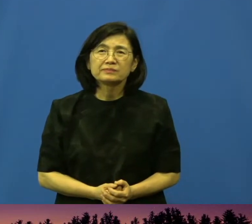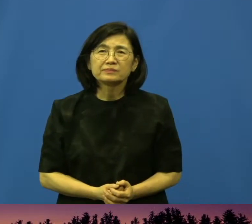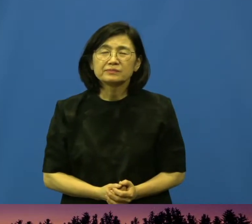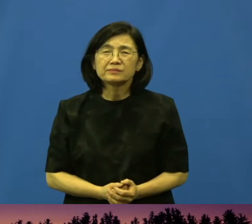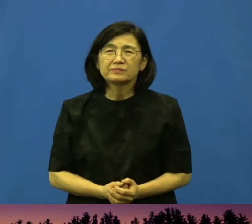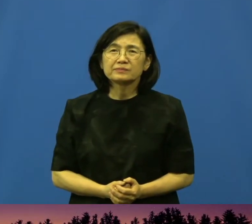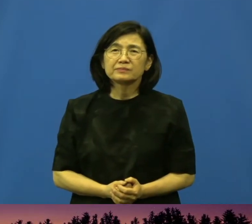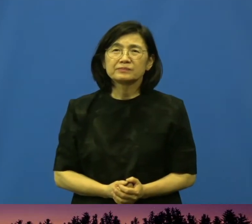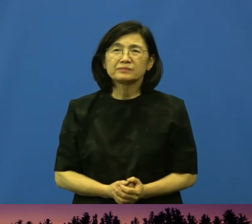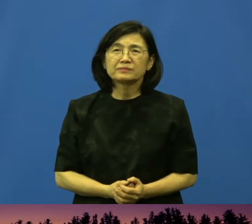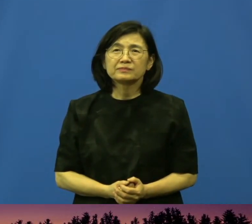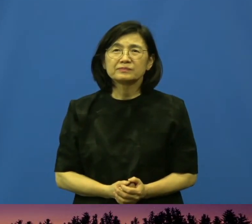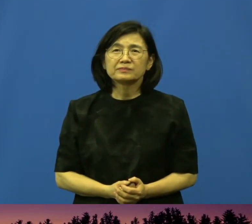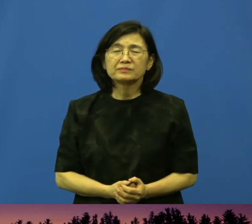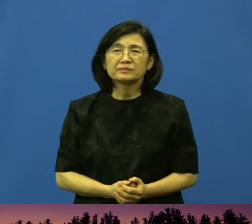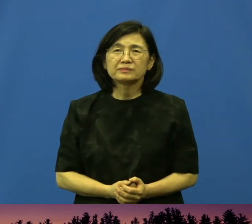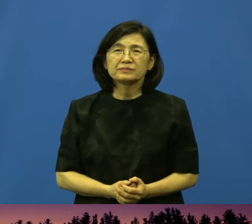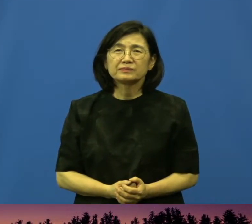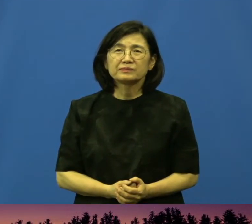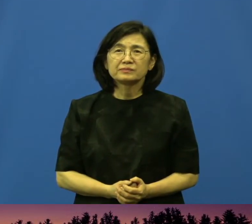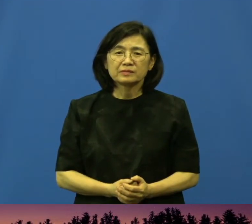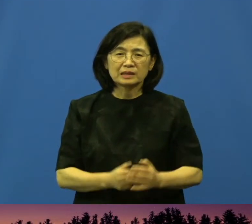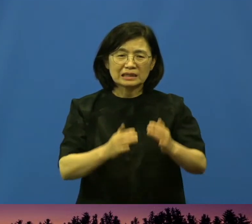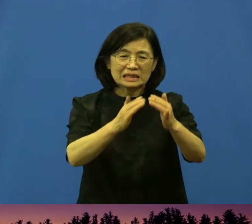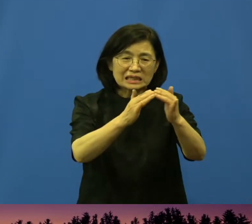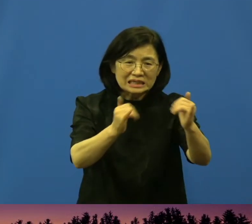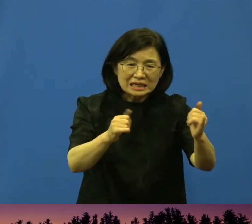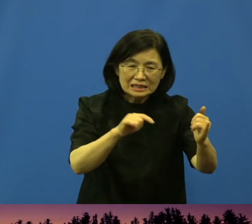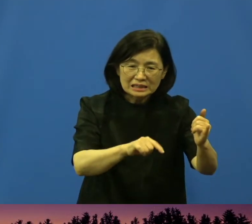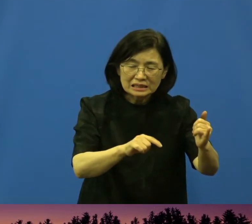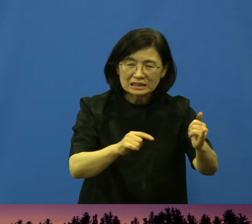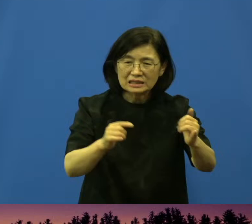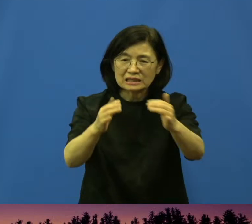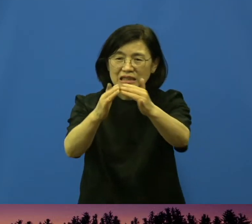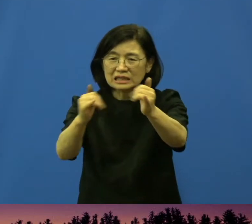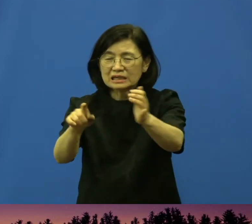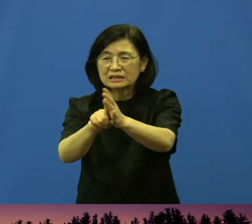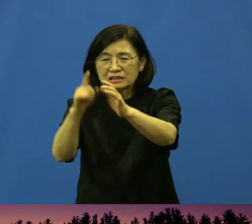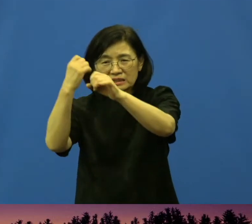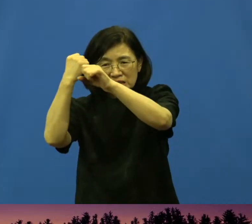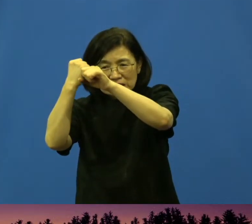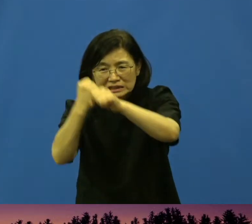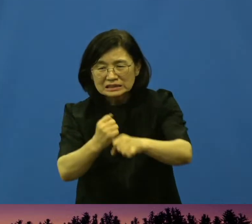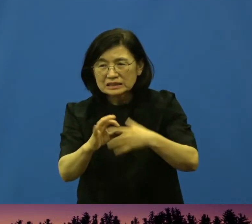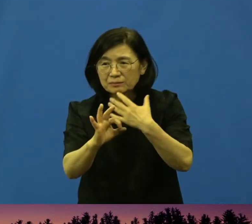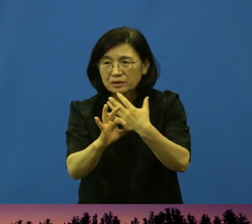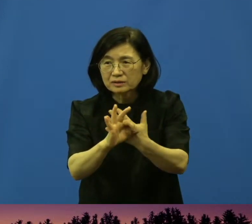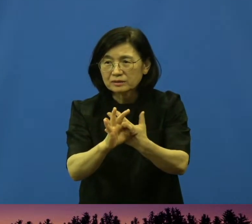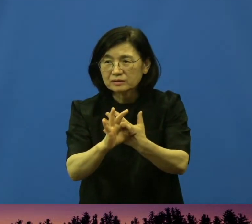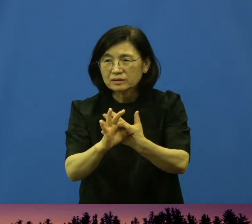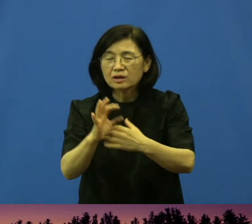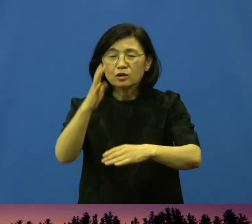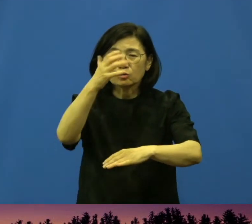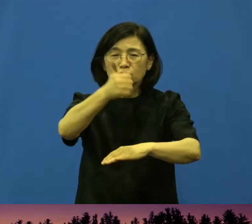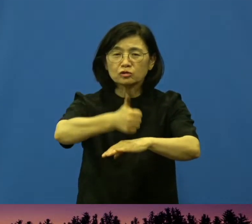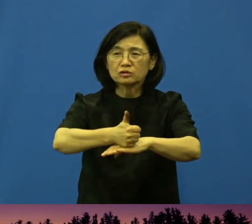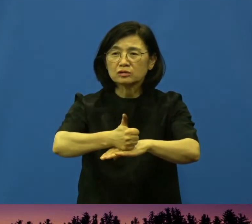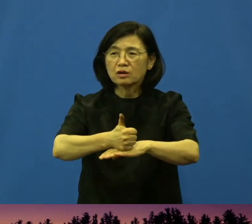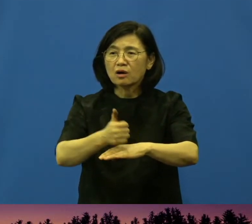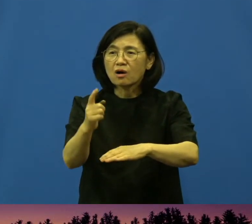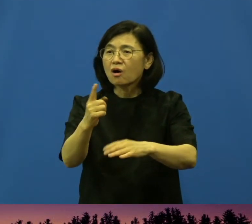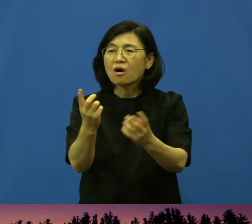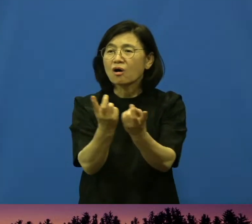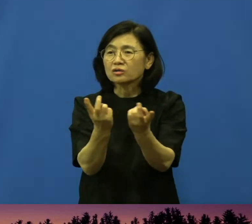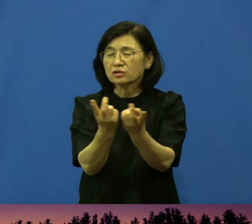여러분, 피조물이 피조물을 의지하면 어떻게 될까요? 여러분, 우리가 피조물이에요. 근데 피조물이 또 다른 걸